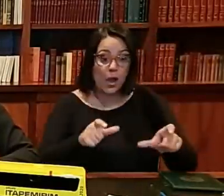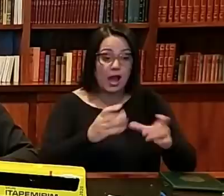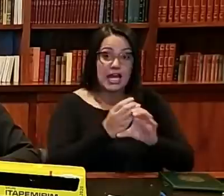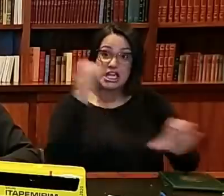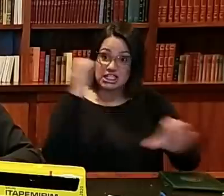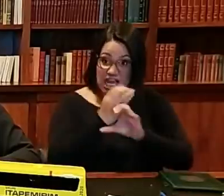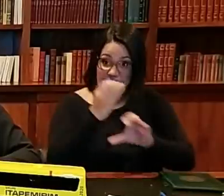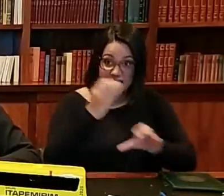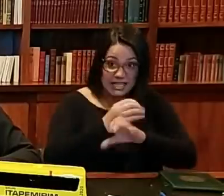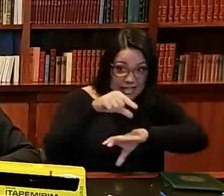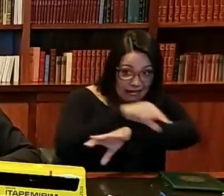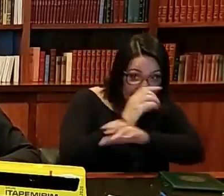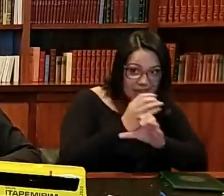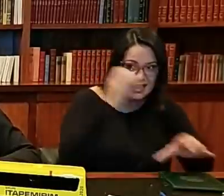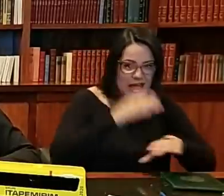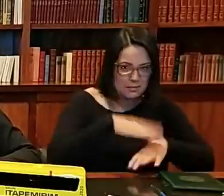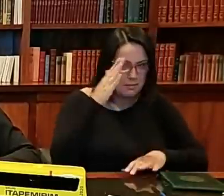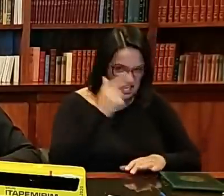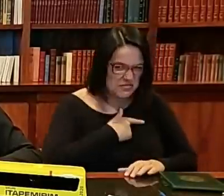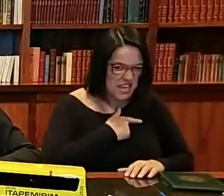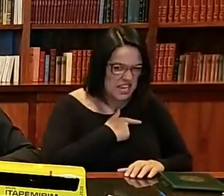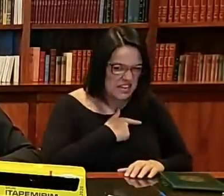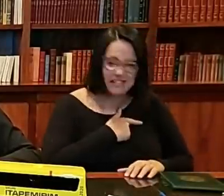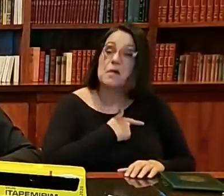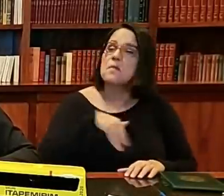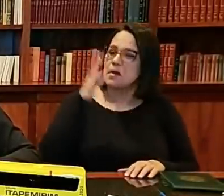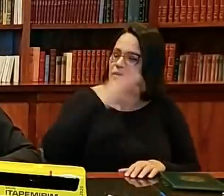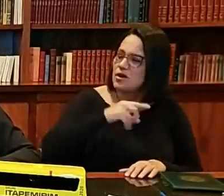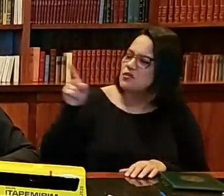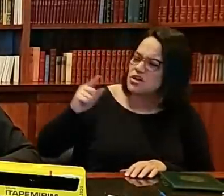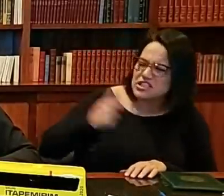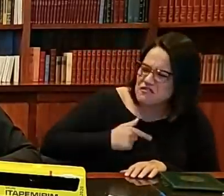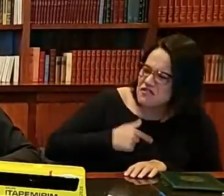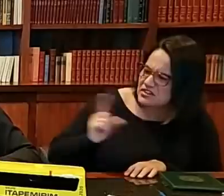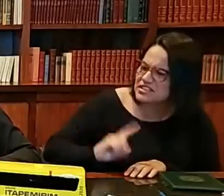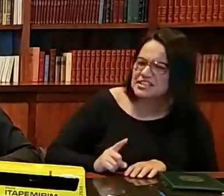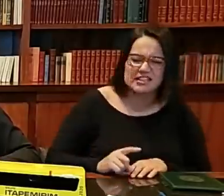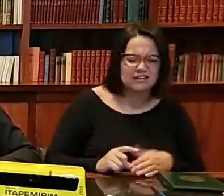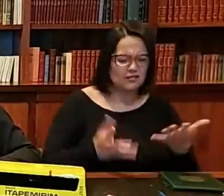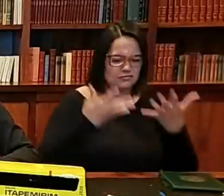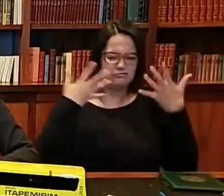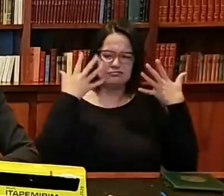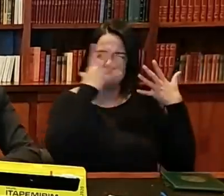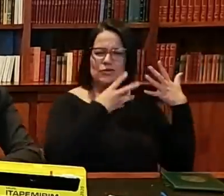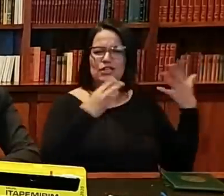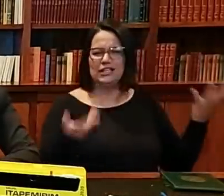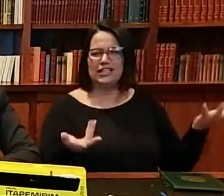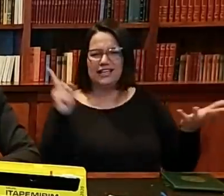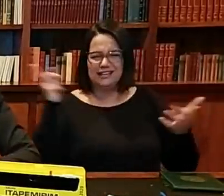pessoal mais feinho, Tercísio. Se bem que você não é tão feio assim, não, Tercísio. Quase fui Netuno,